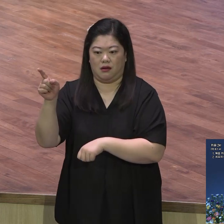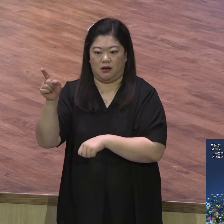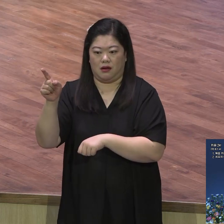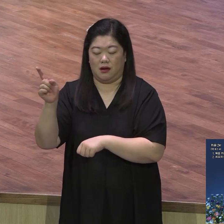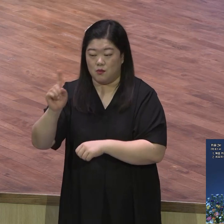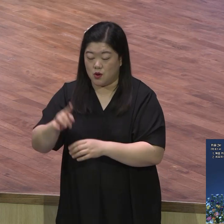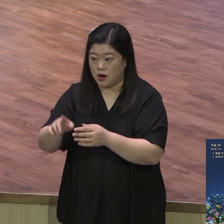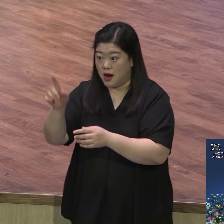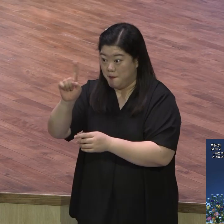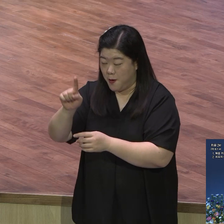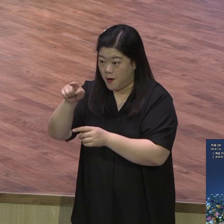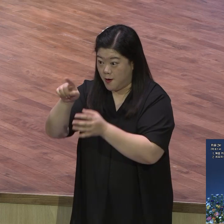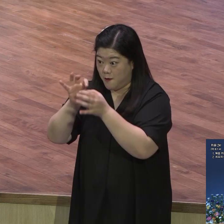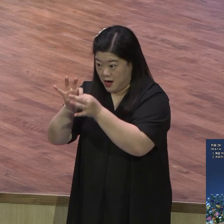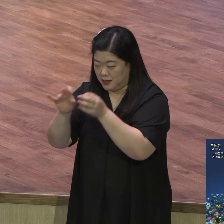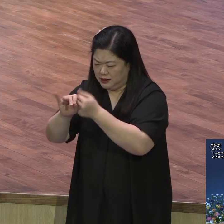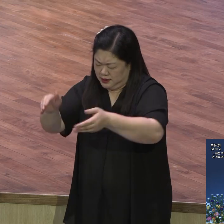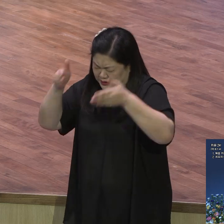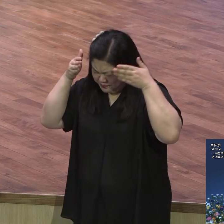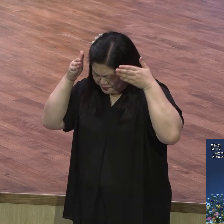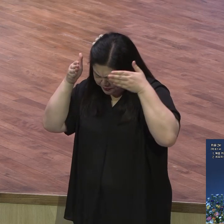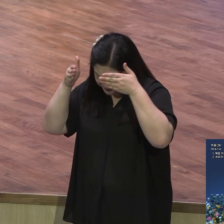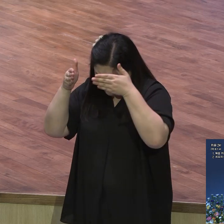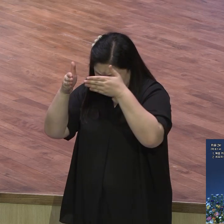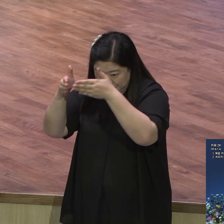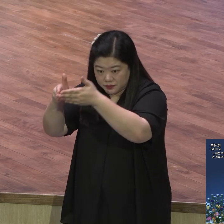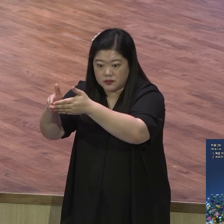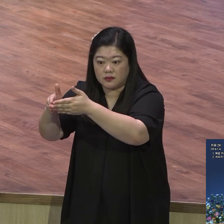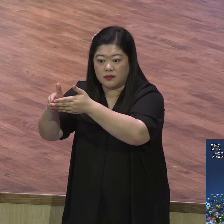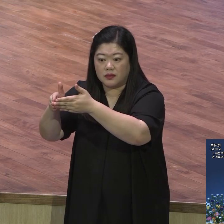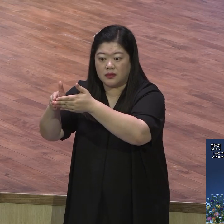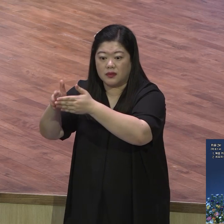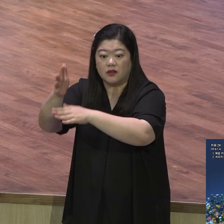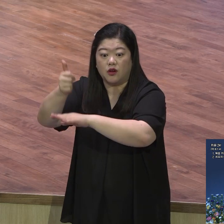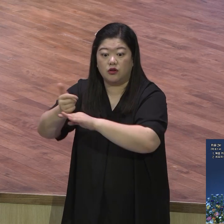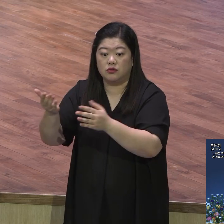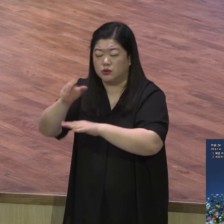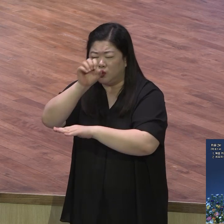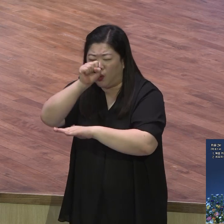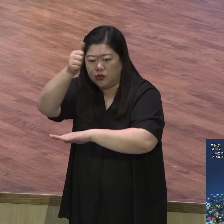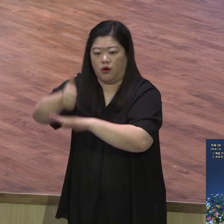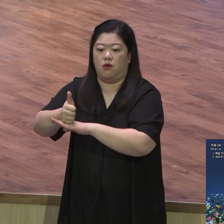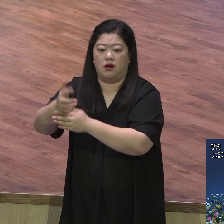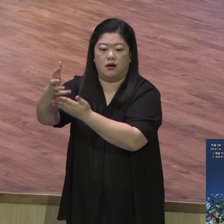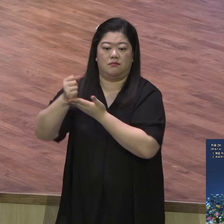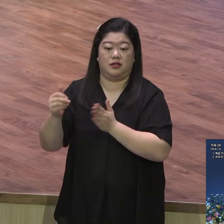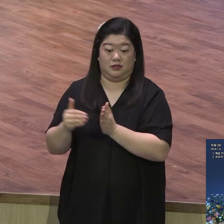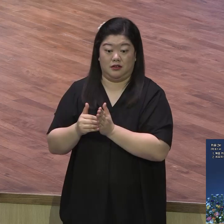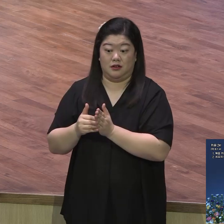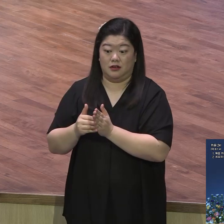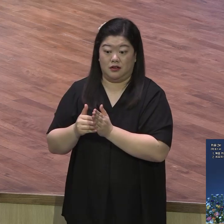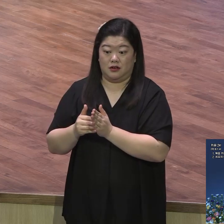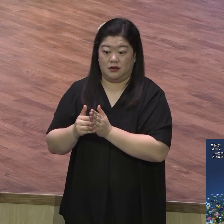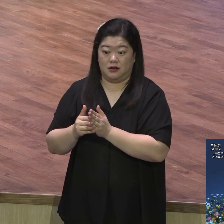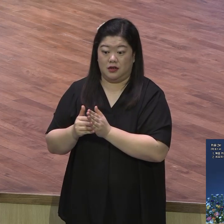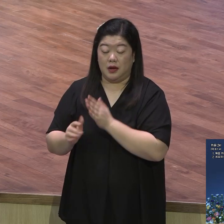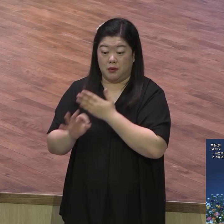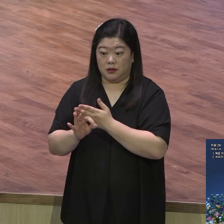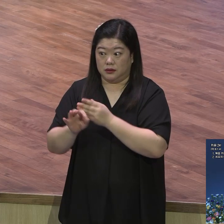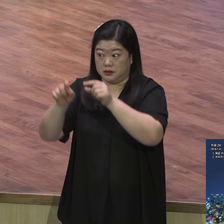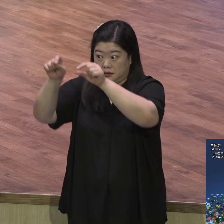집중력을 발휘해서 자신의 일에 몰입했던 사람들입니다. 여러분이 생명 살린